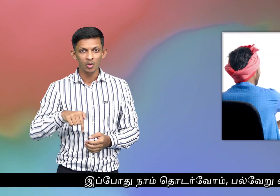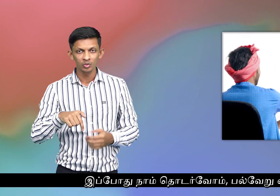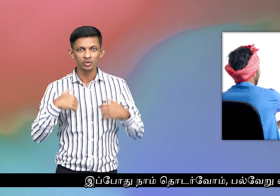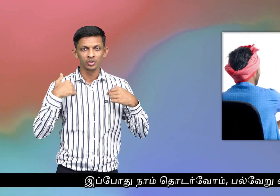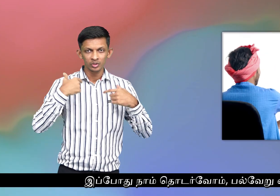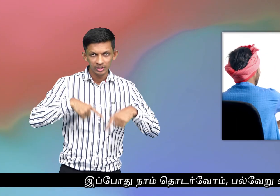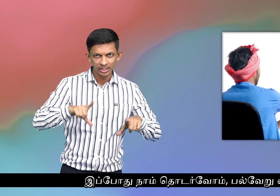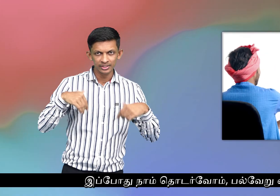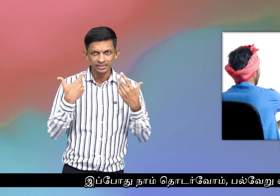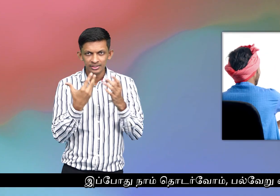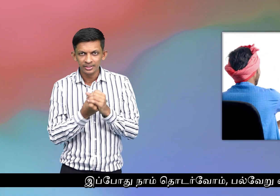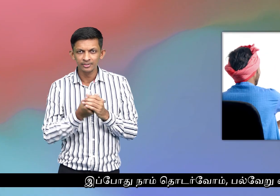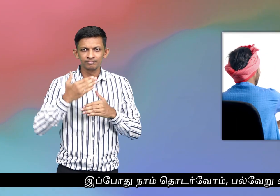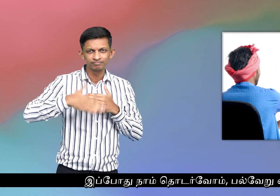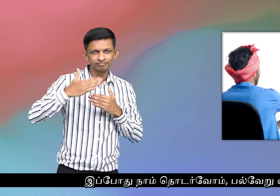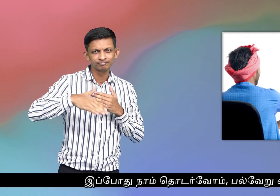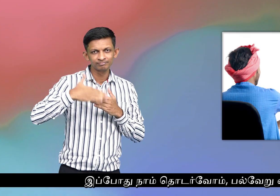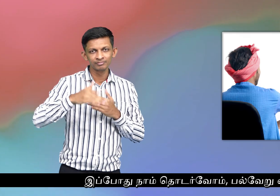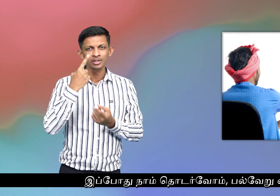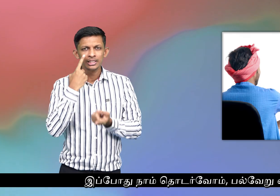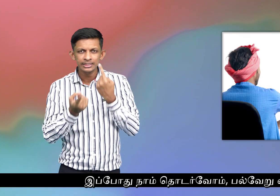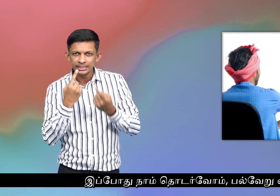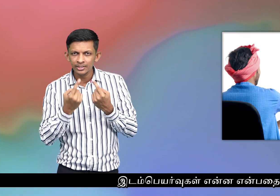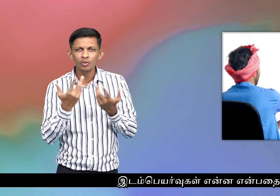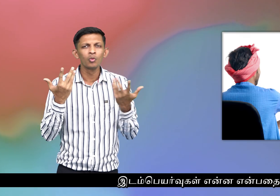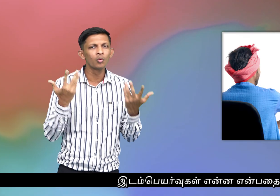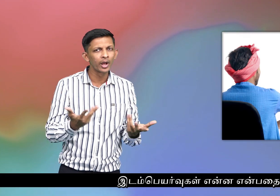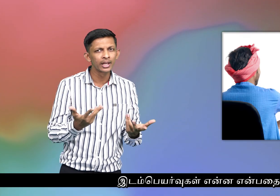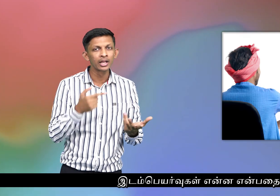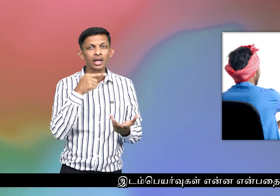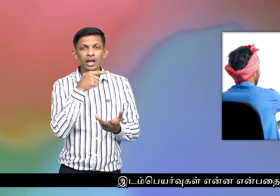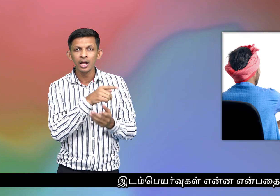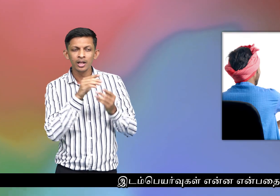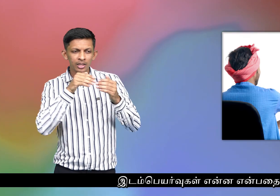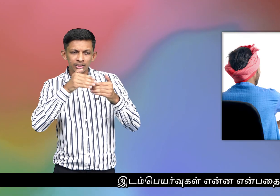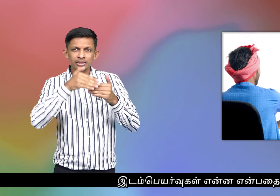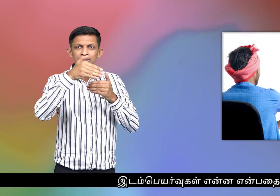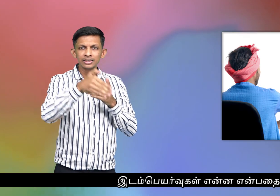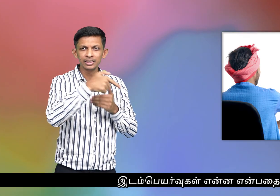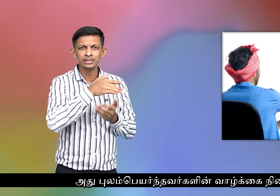இப்போது நாம் தொடர்வோம். பல்வேறு வகையான இடம்பெயர்வுகள் என்ன என்பதையும்,